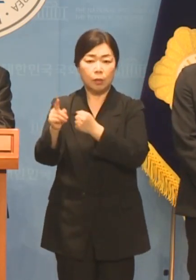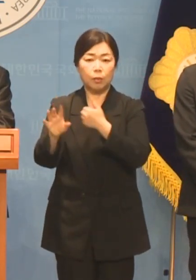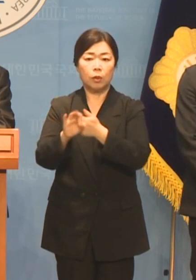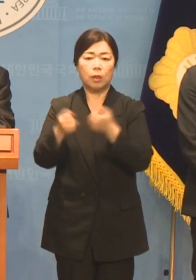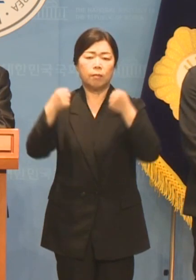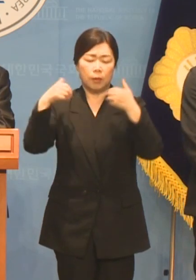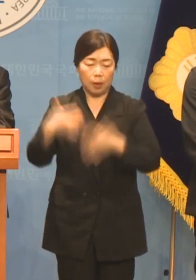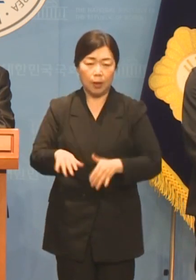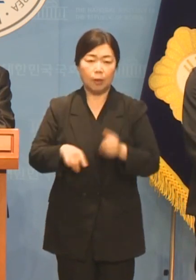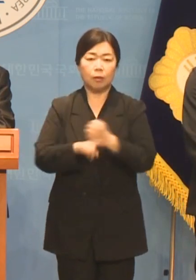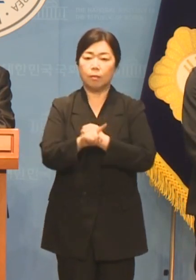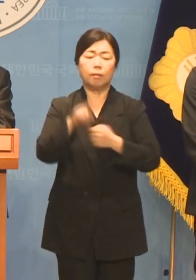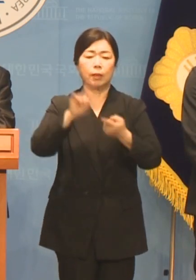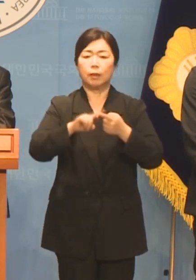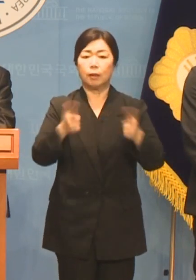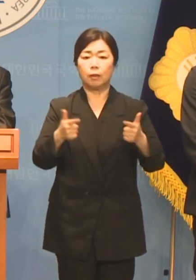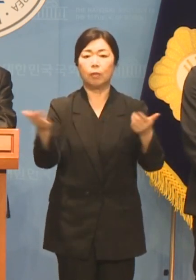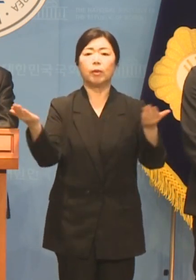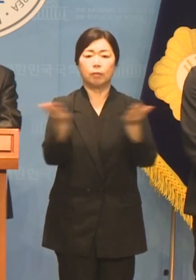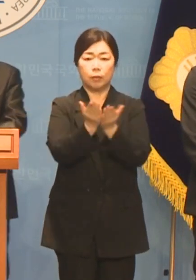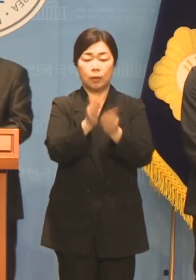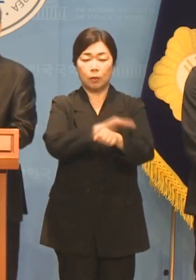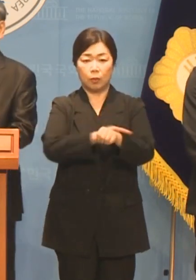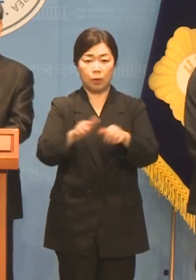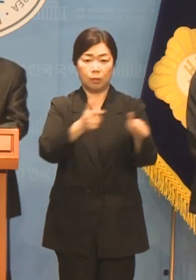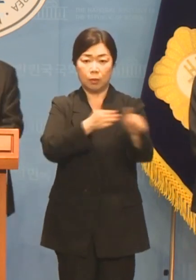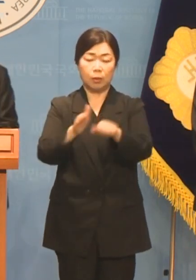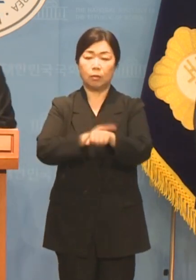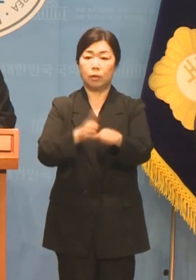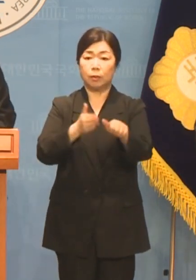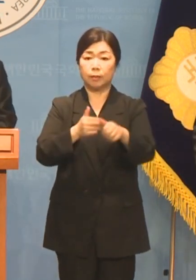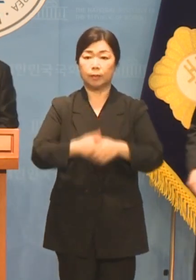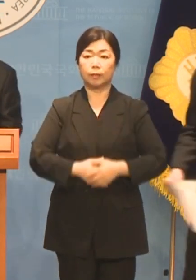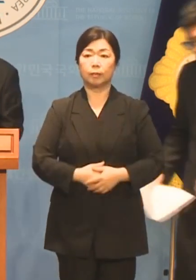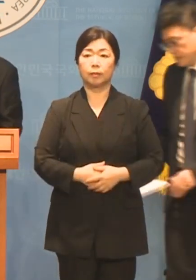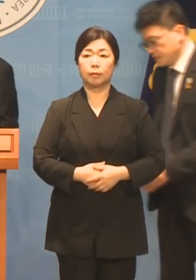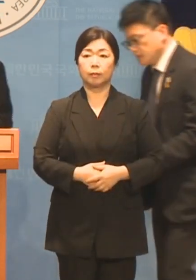향한 힘찬 발걸음을 내닫기를 바랍니다. 네, 이상입니다.